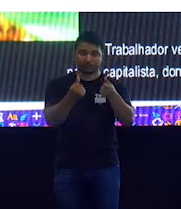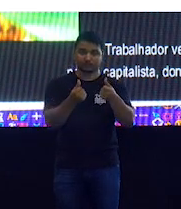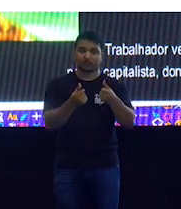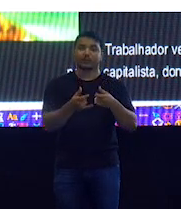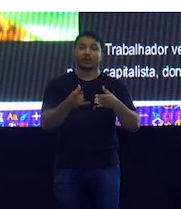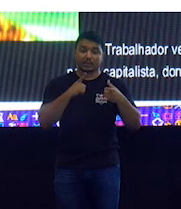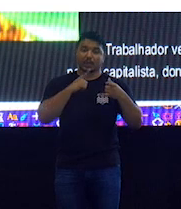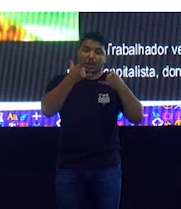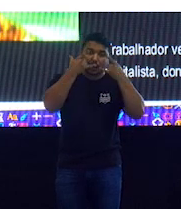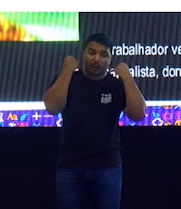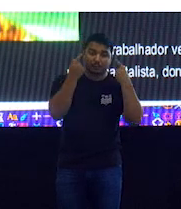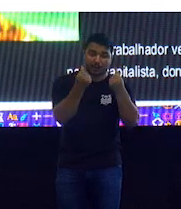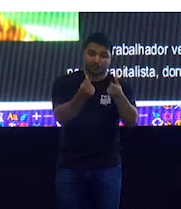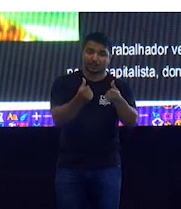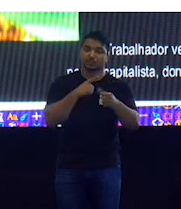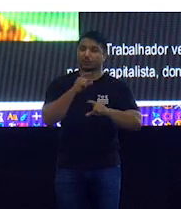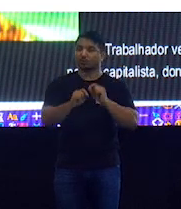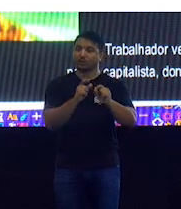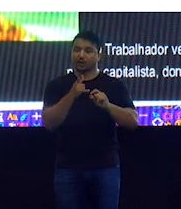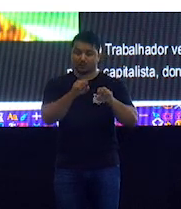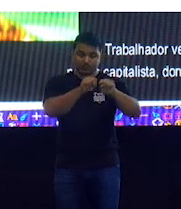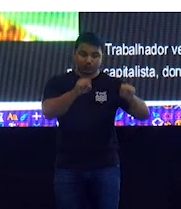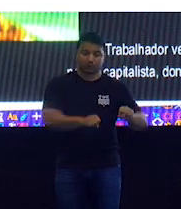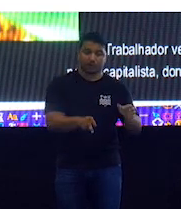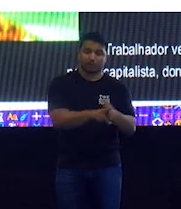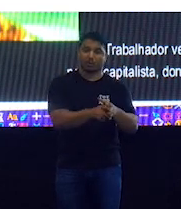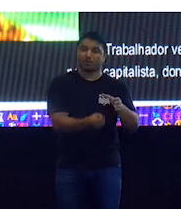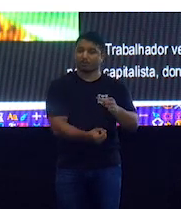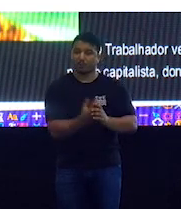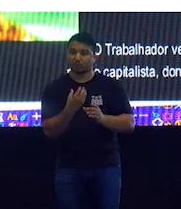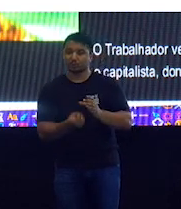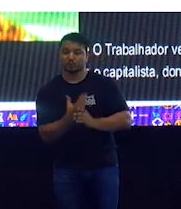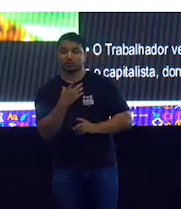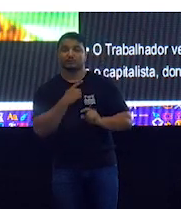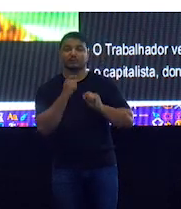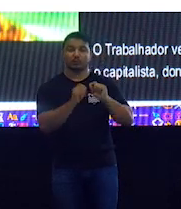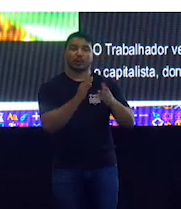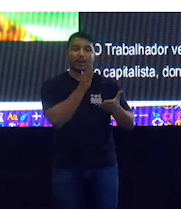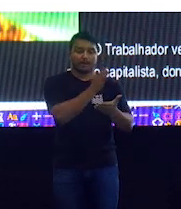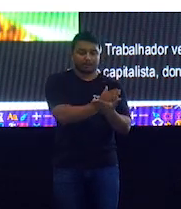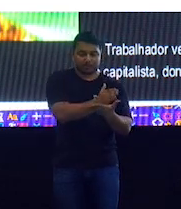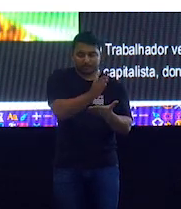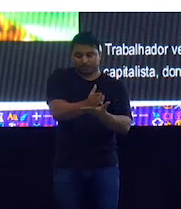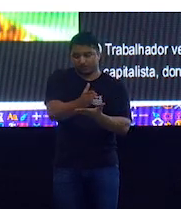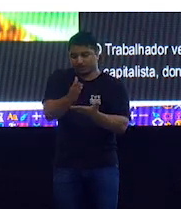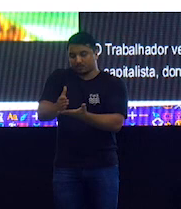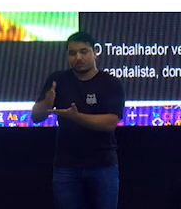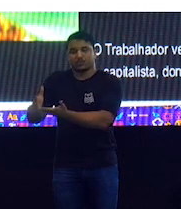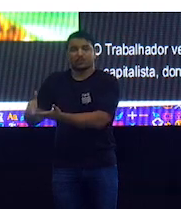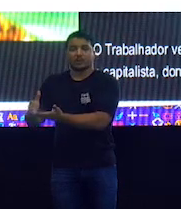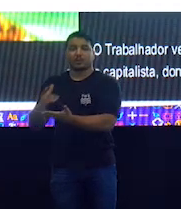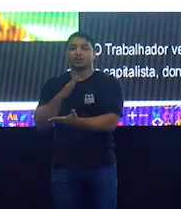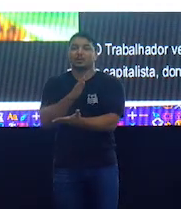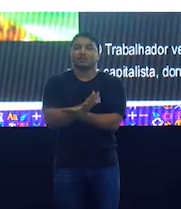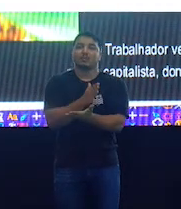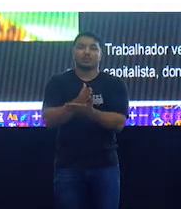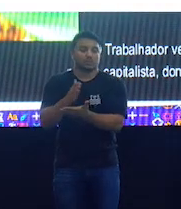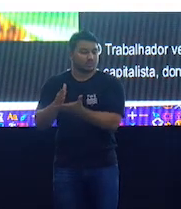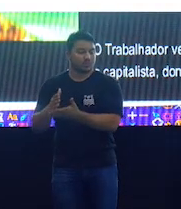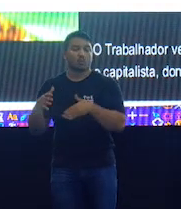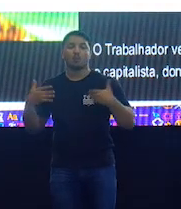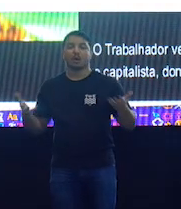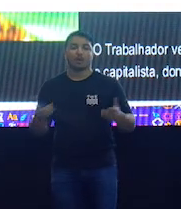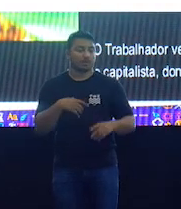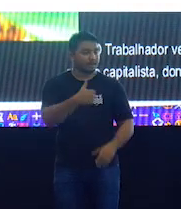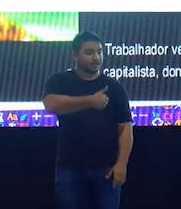O capitalismo, enquanto sistema produtivo, evolui em fases. Quais são as fases do